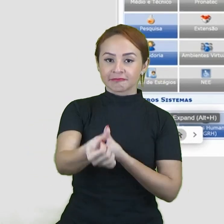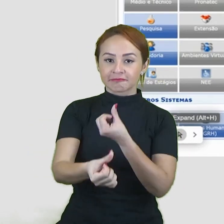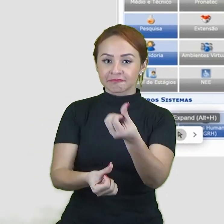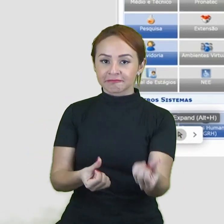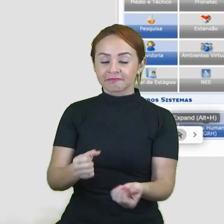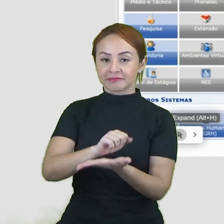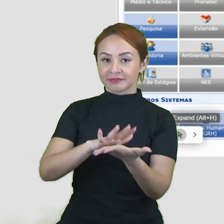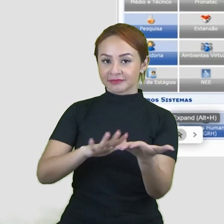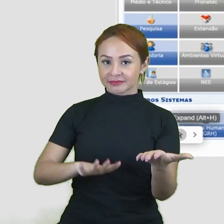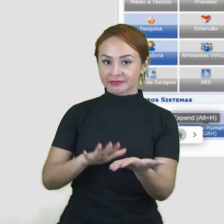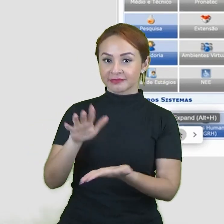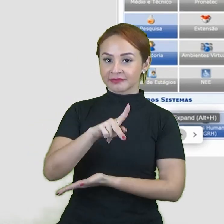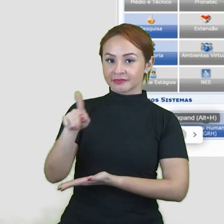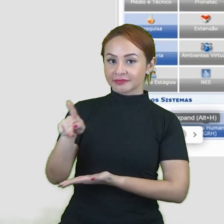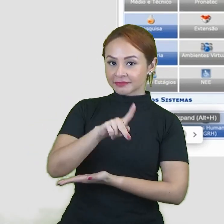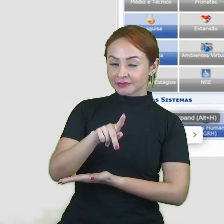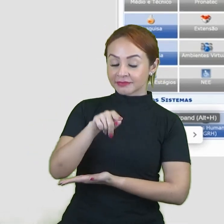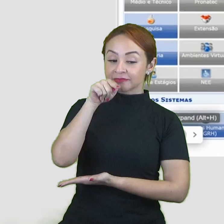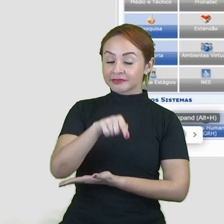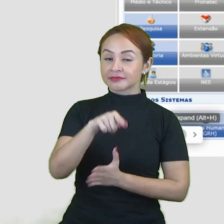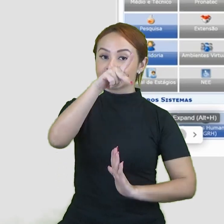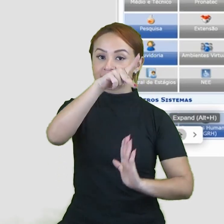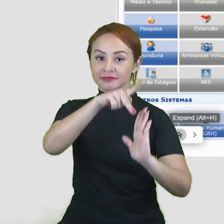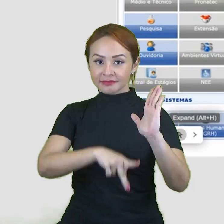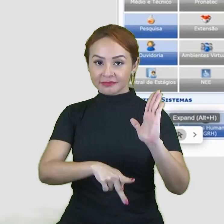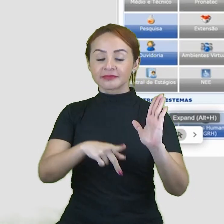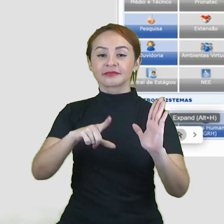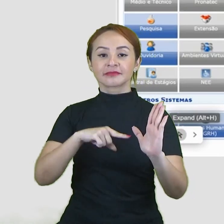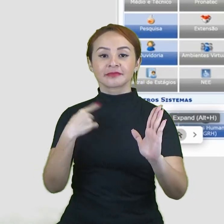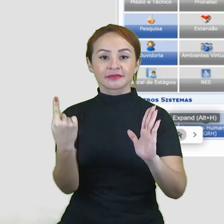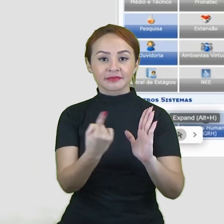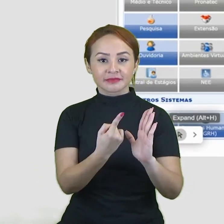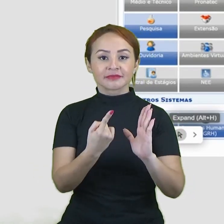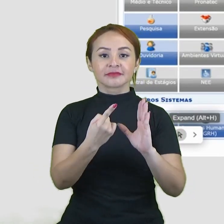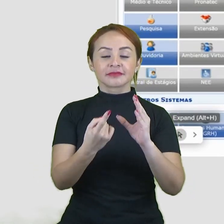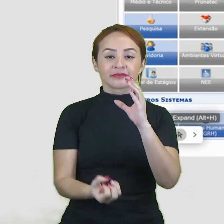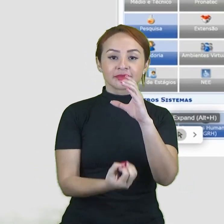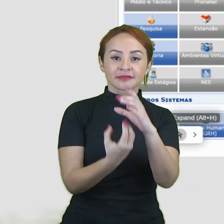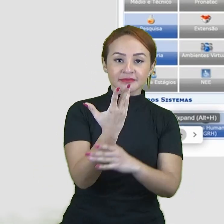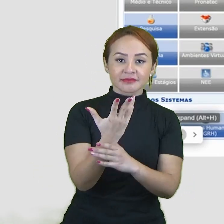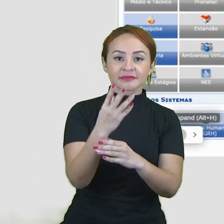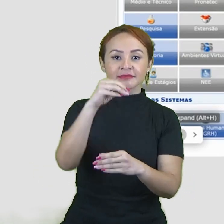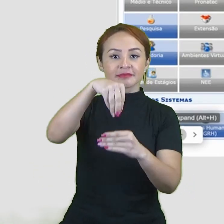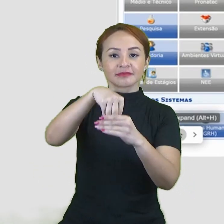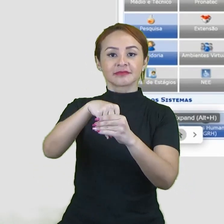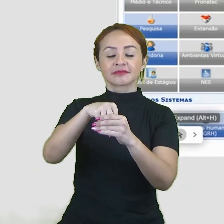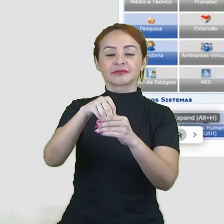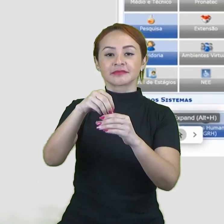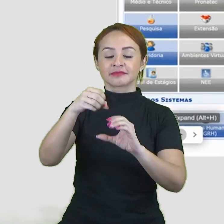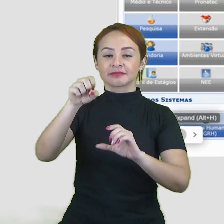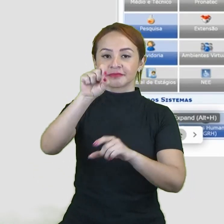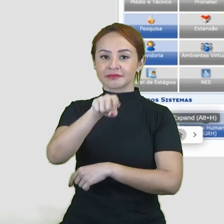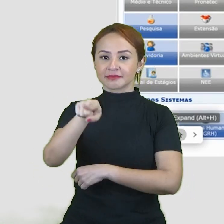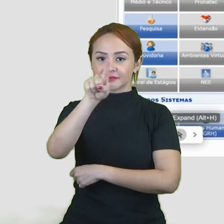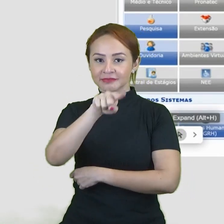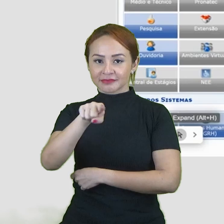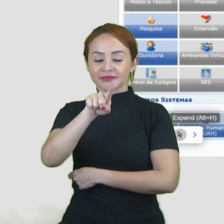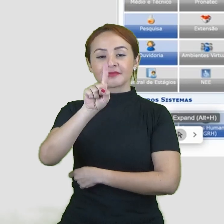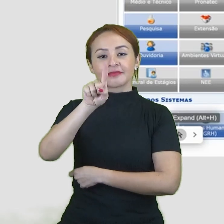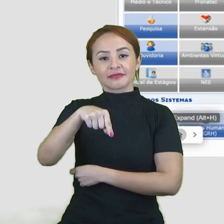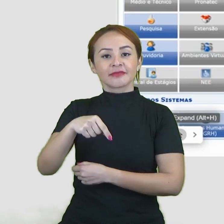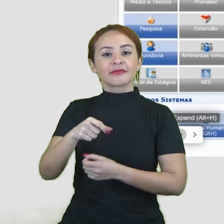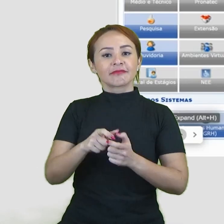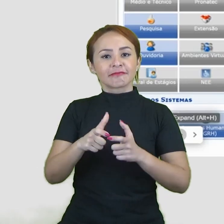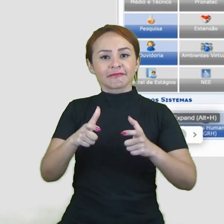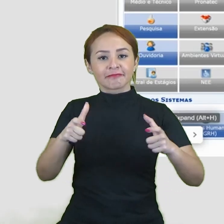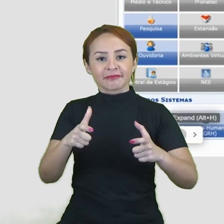que nós estamos fazendo a implantação dos registros por meio do SIGA-A. É uma grande vantagem, é uma novidade